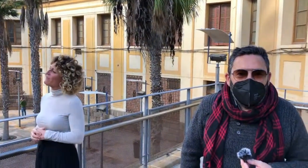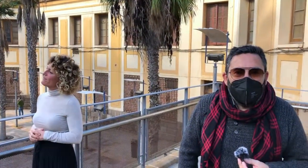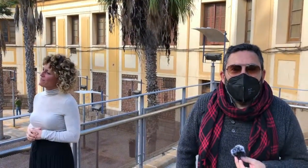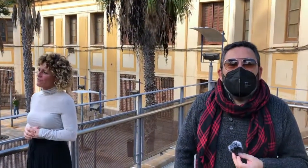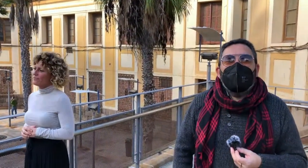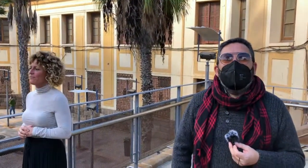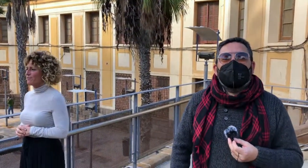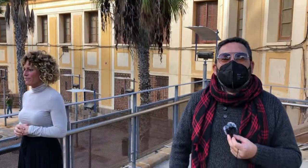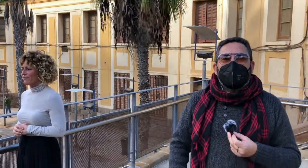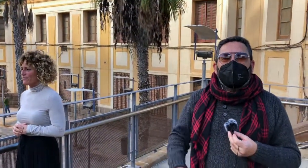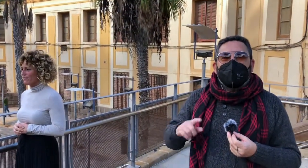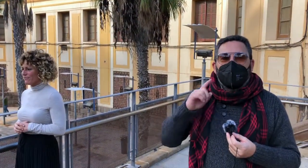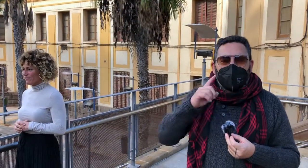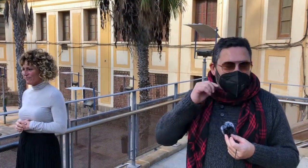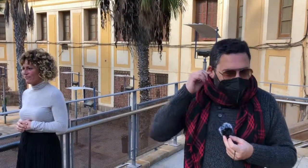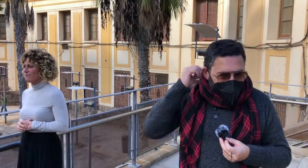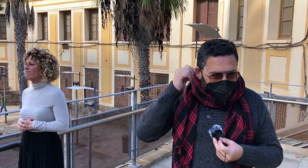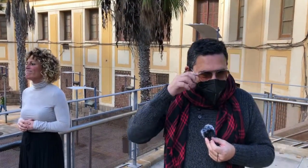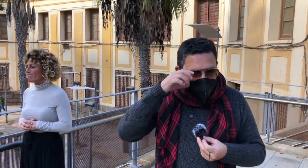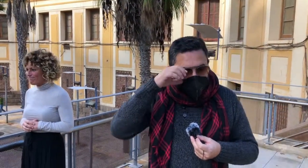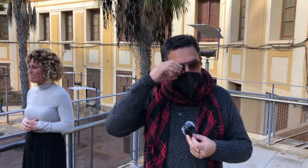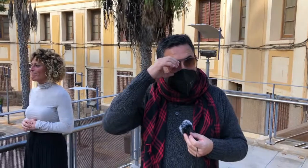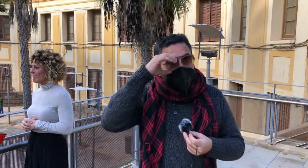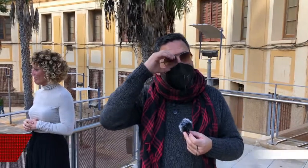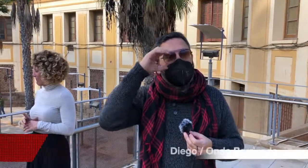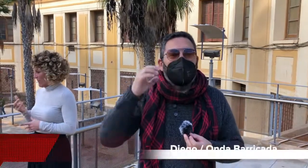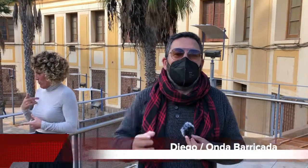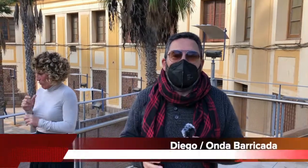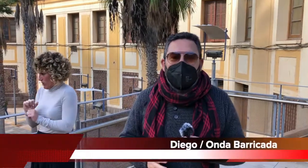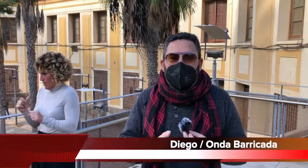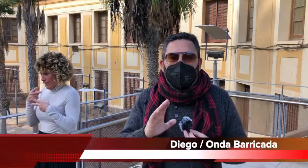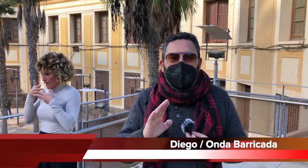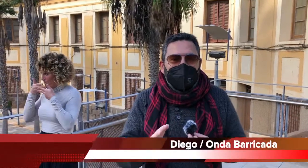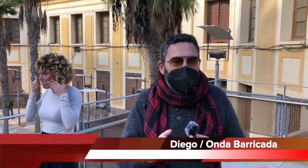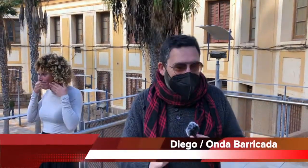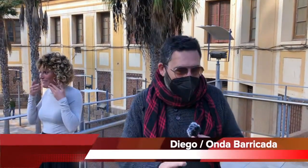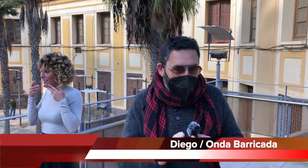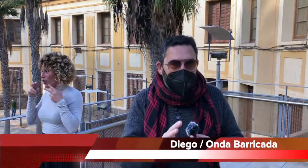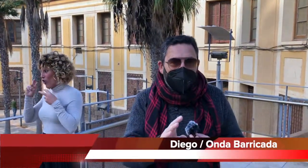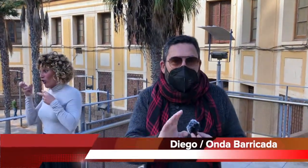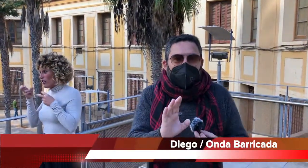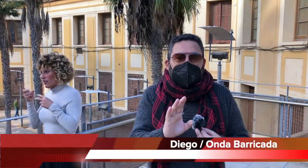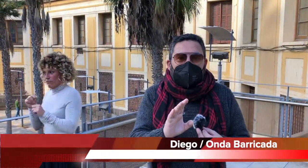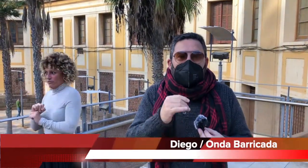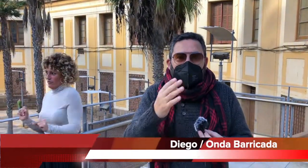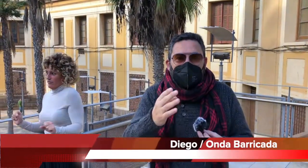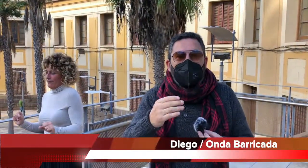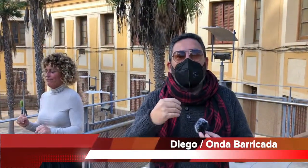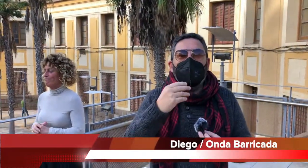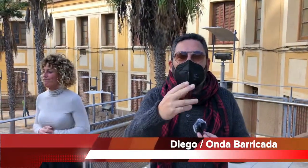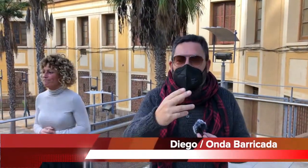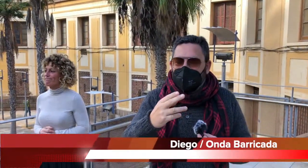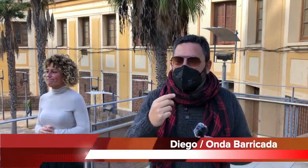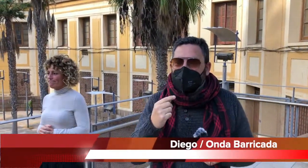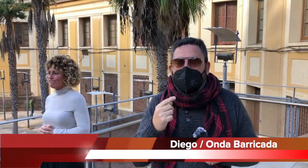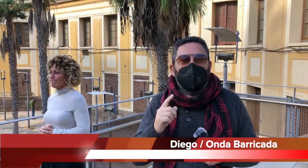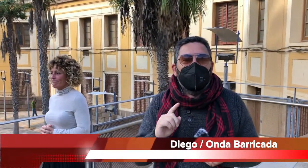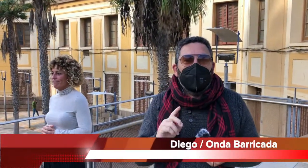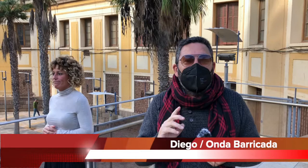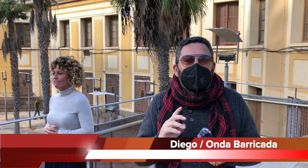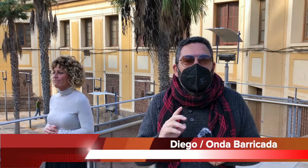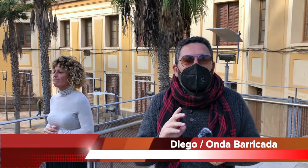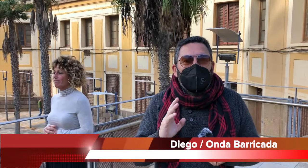Muy buenos días, buenas tardes y buenas noches desde aquí, desde Melilla. Han visto ustedes a dos personas que están hablando, comunicándose,